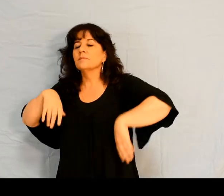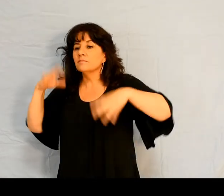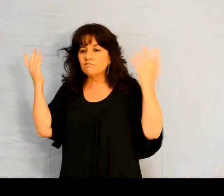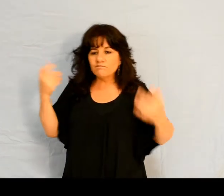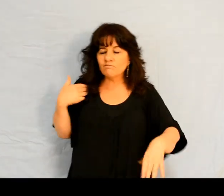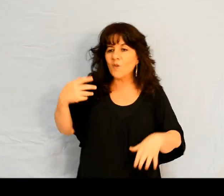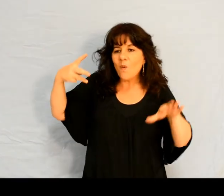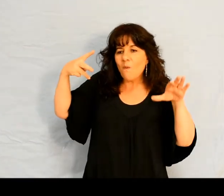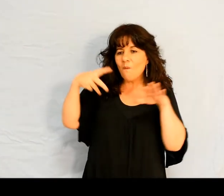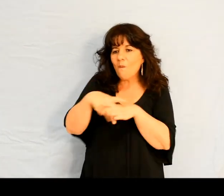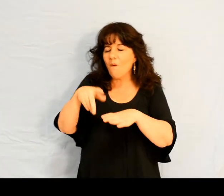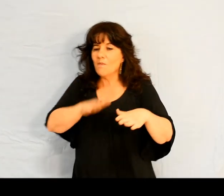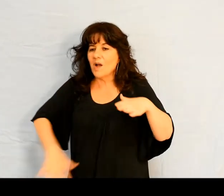verront vont se moquer de lui,